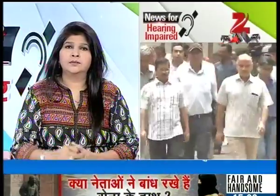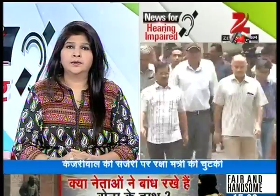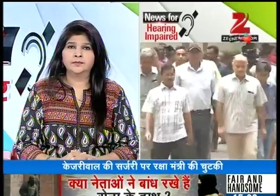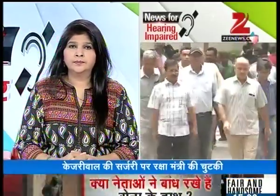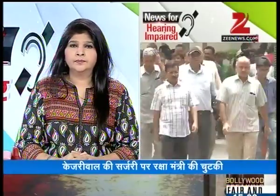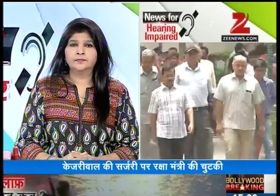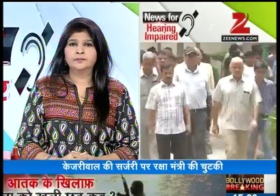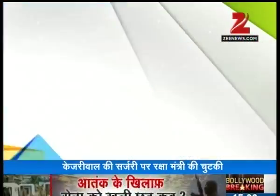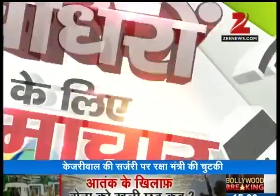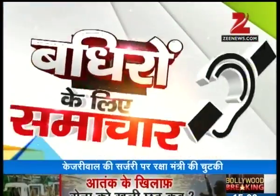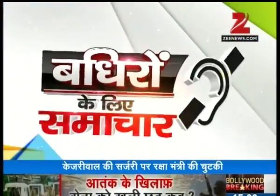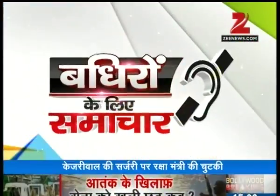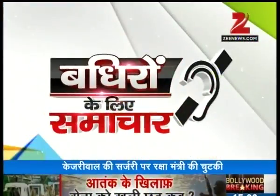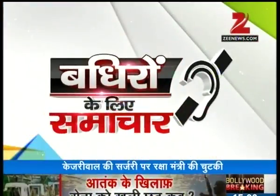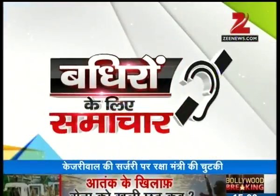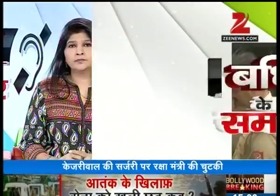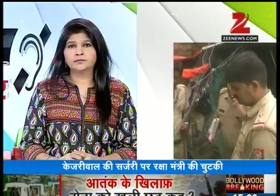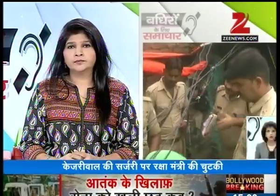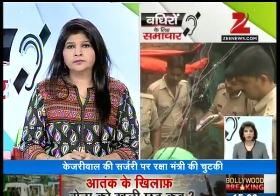थी।